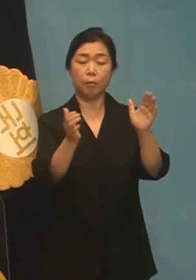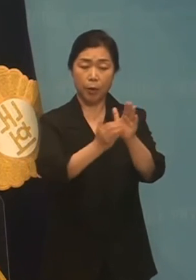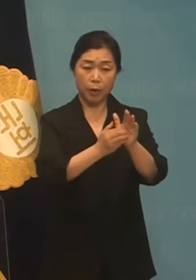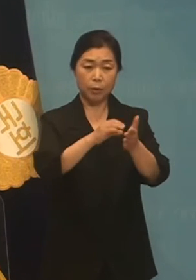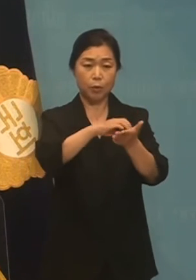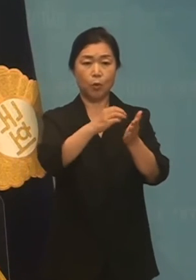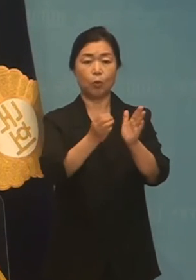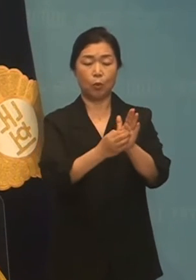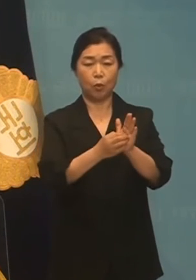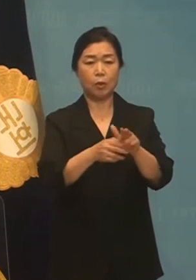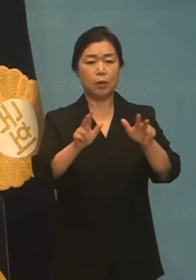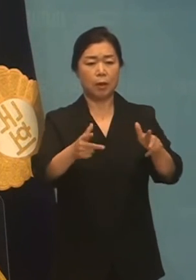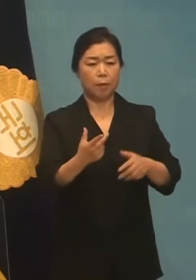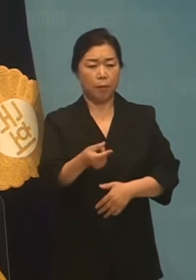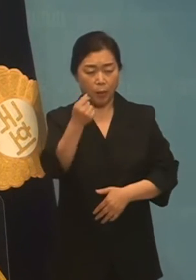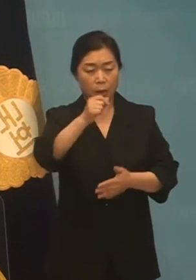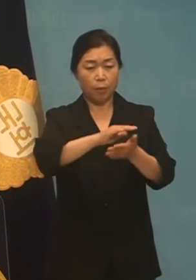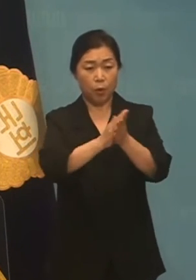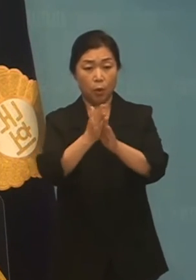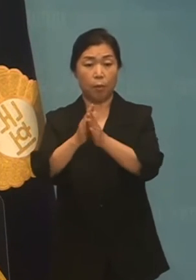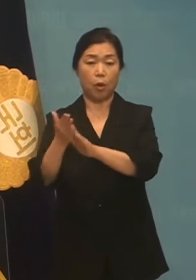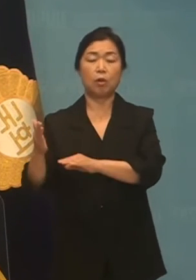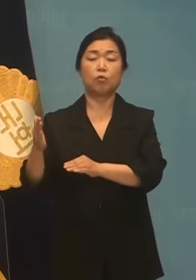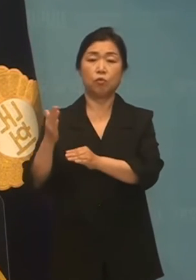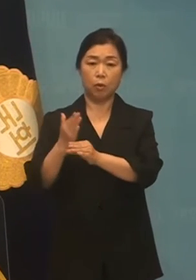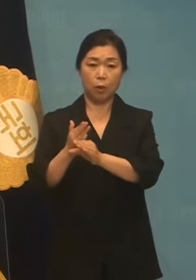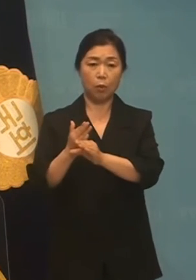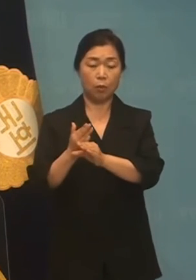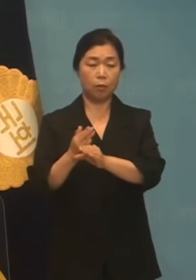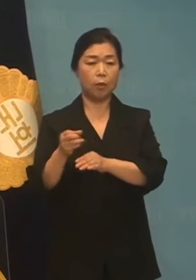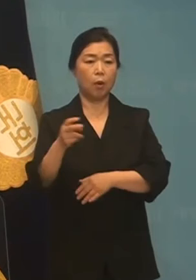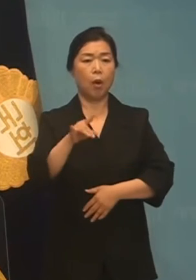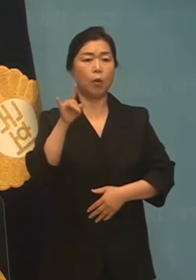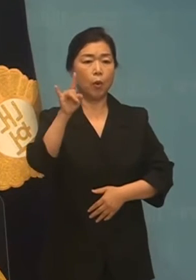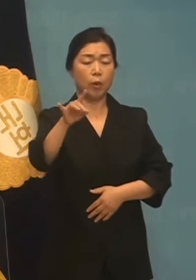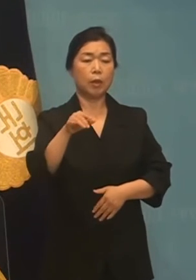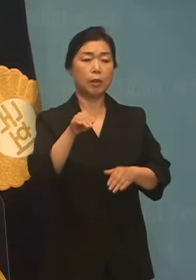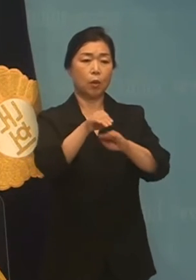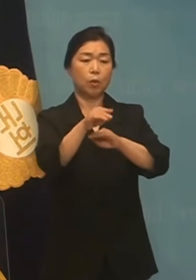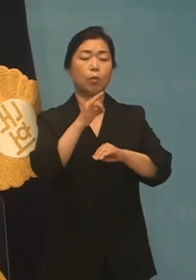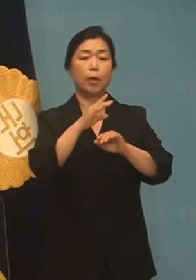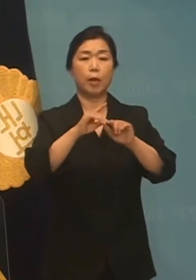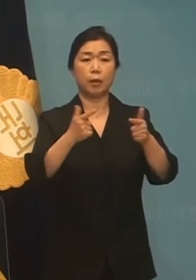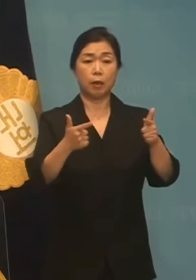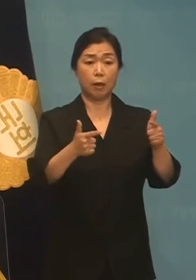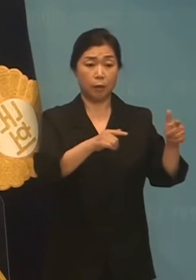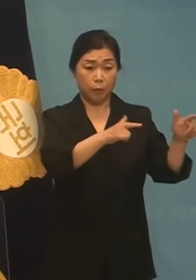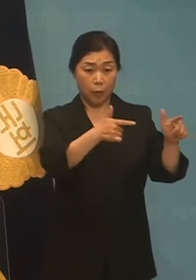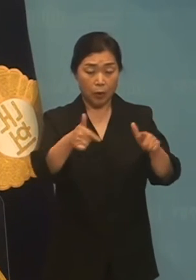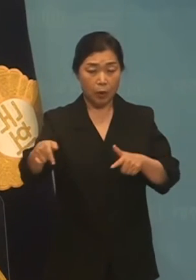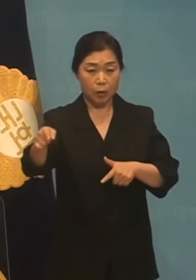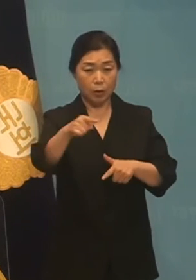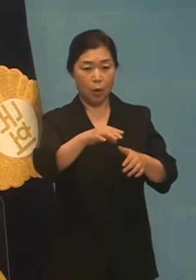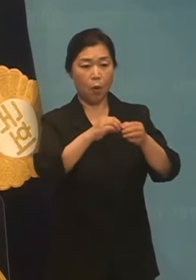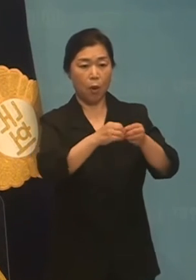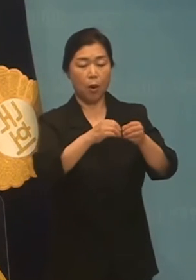만큼 변화의 속도가 굉장히 빠르고 현대자동차뿐 아니라 그 여러